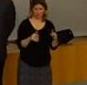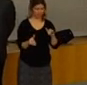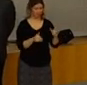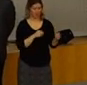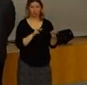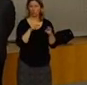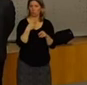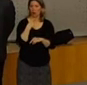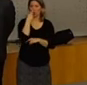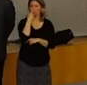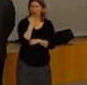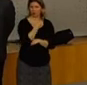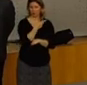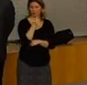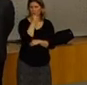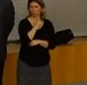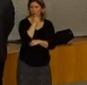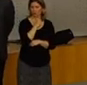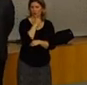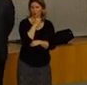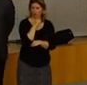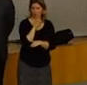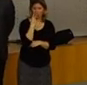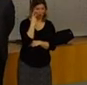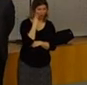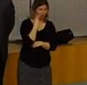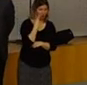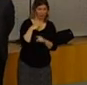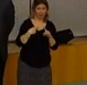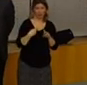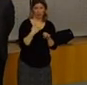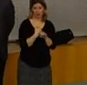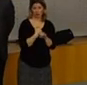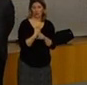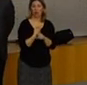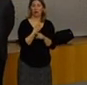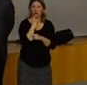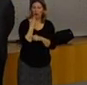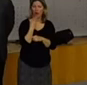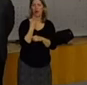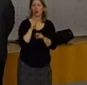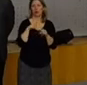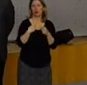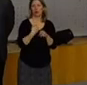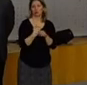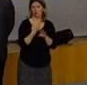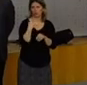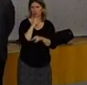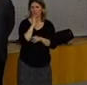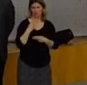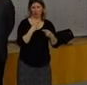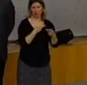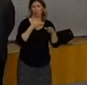freude durch die jugendlichen an einer alten drehmaschine aus ddr zeiten von 1953 gelernt haben mit solchen dingen